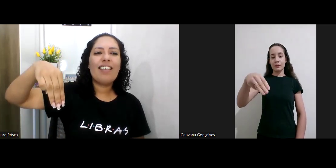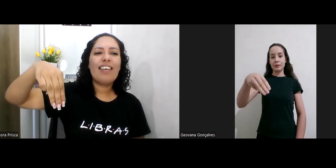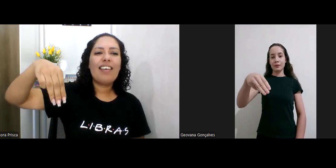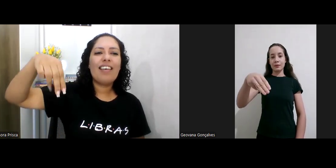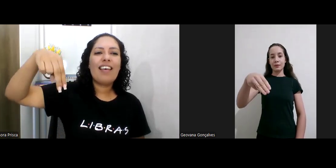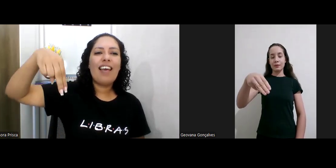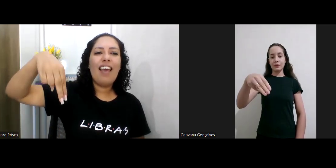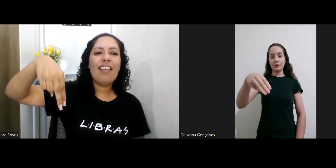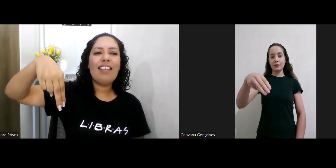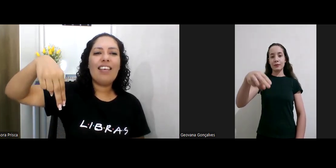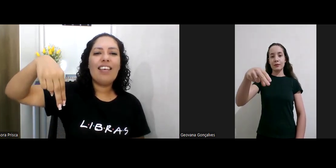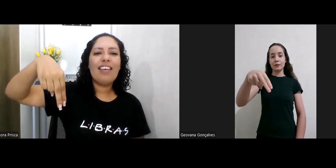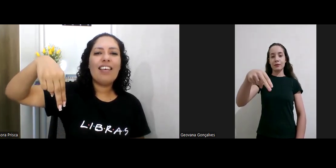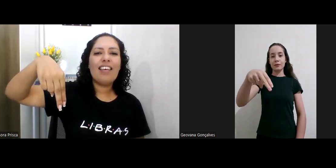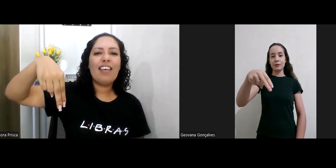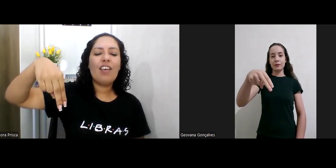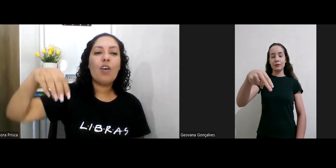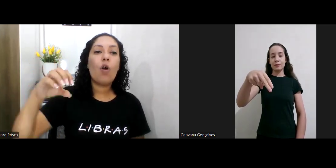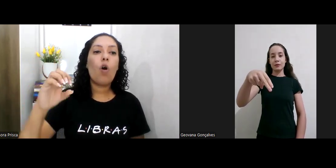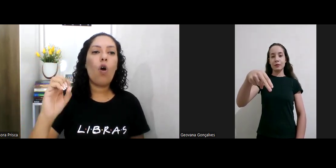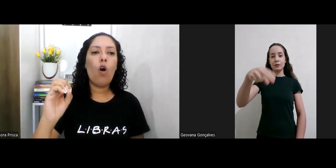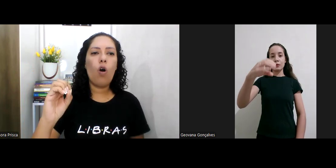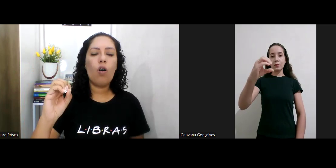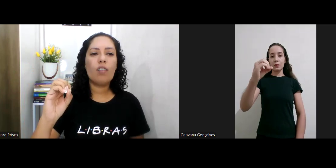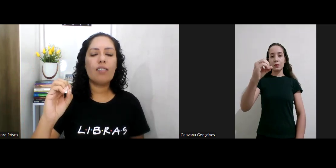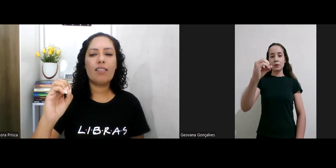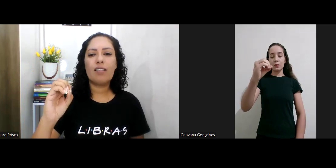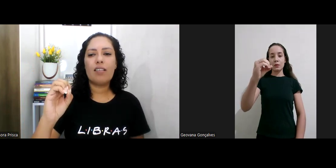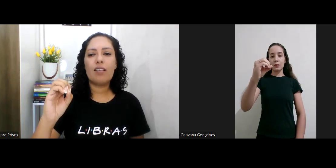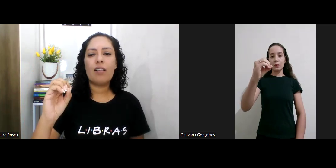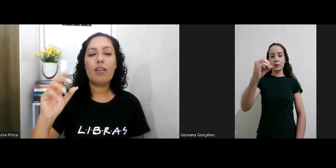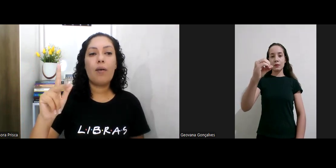M, N, O,